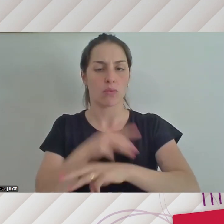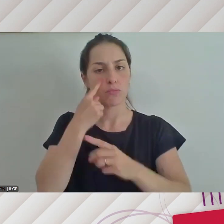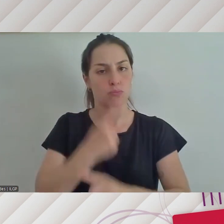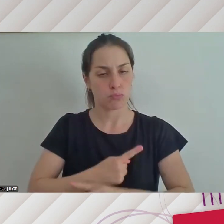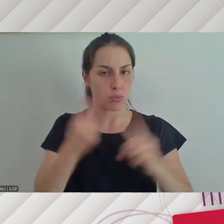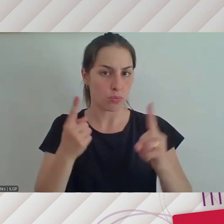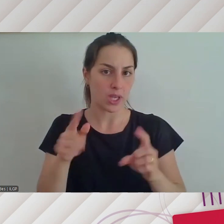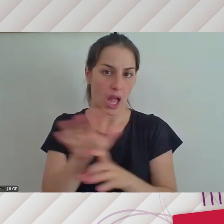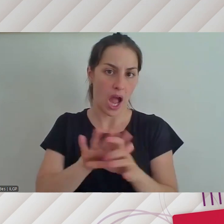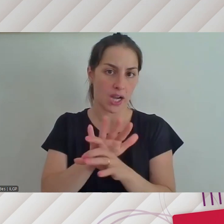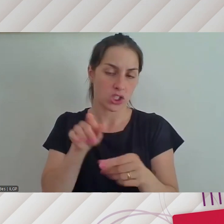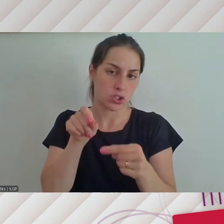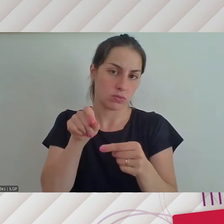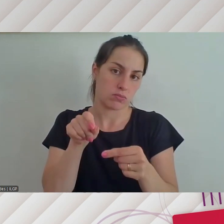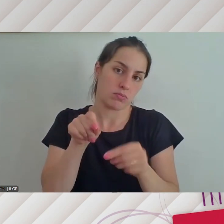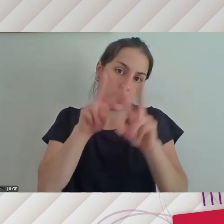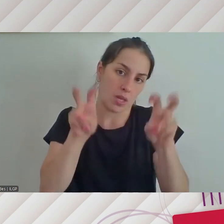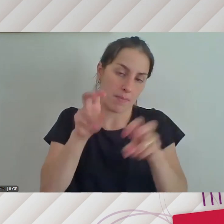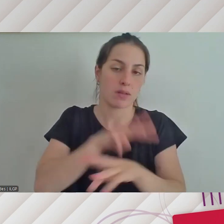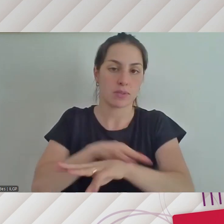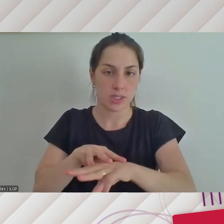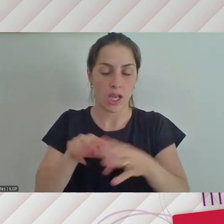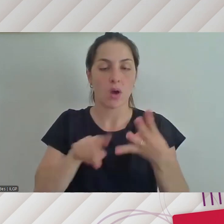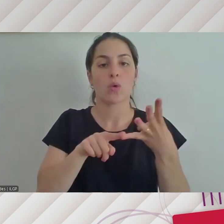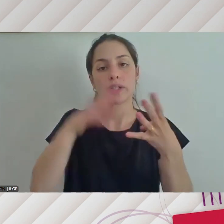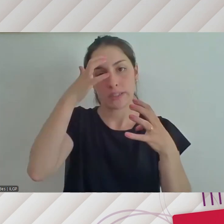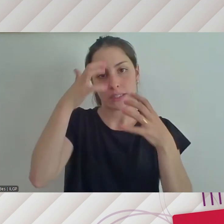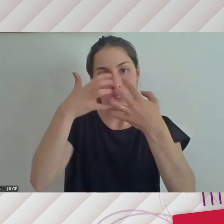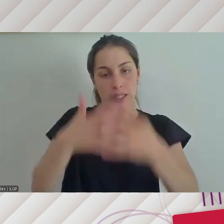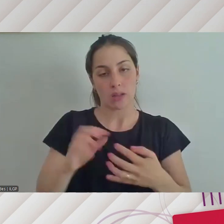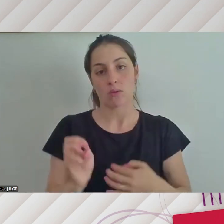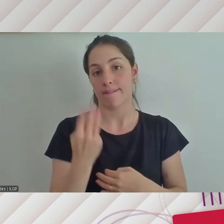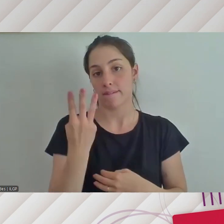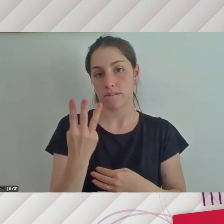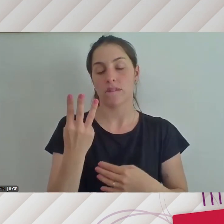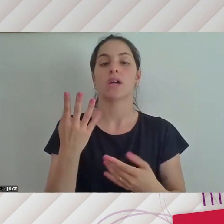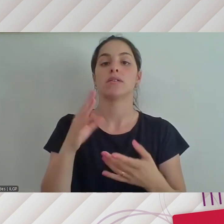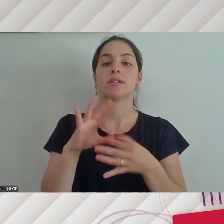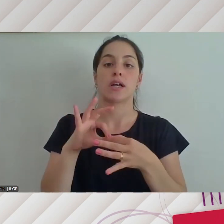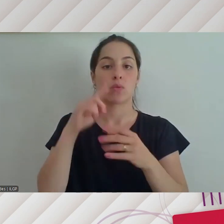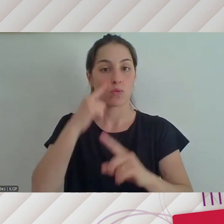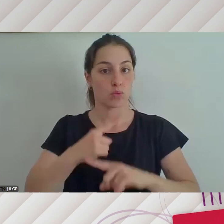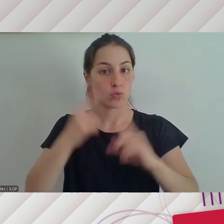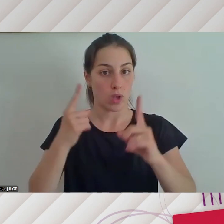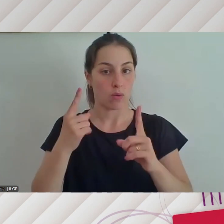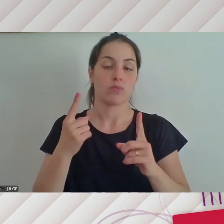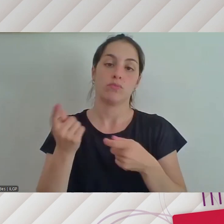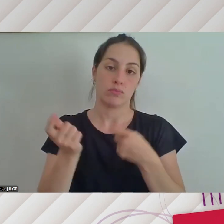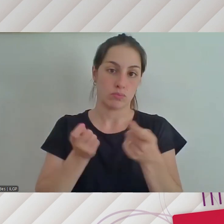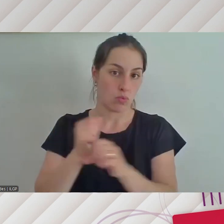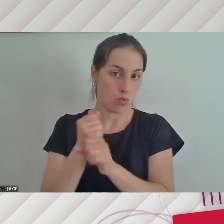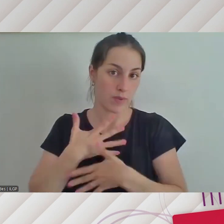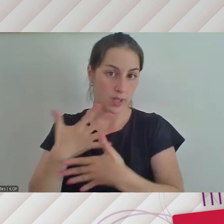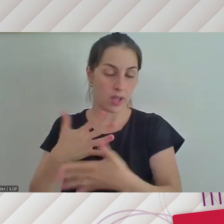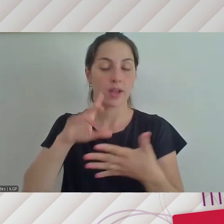administração, sindicatos, os 3 sindicatos da função pública, bem como membros cooptados